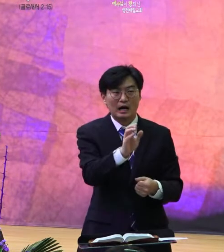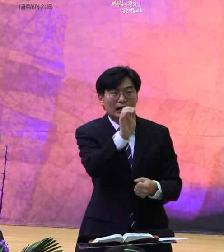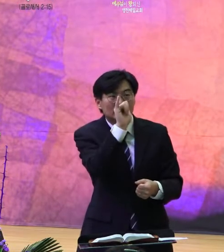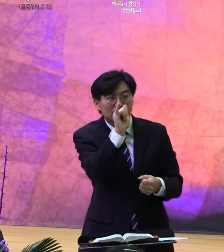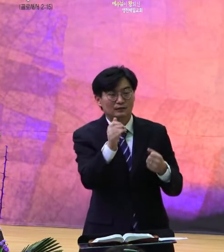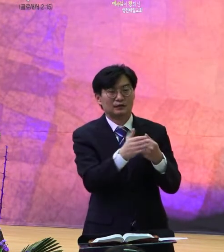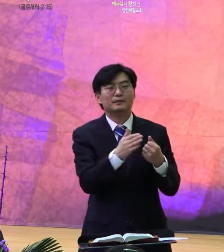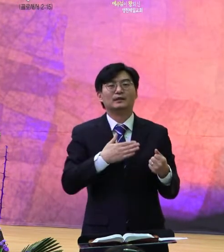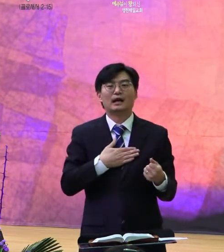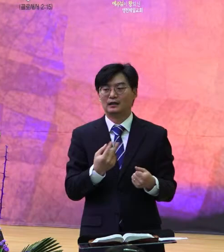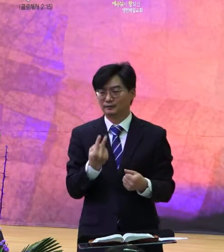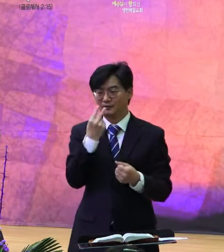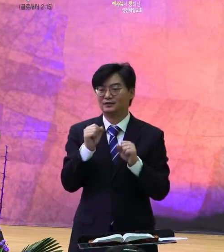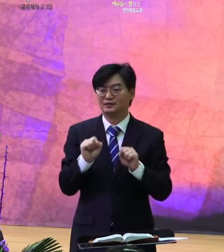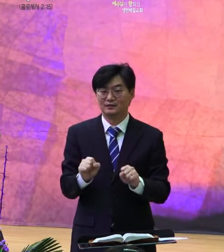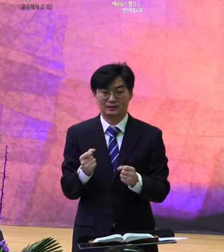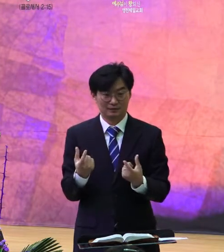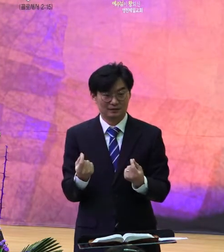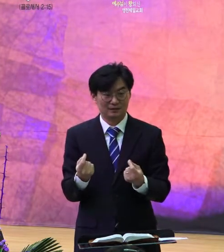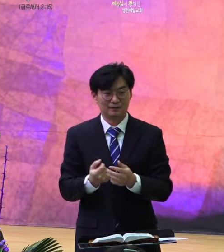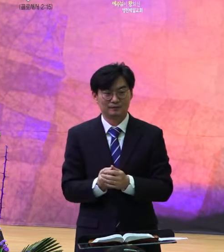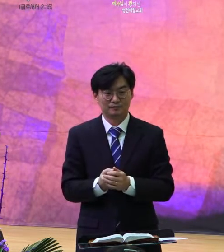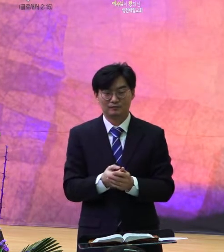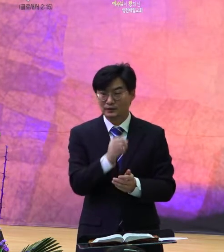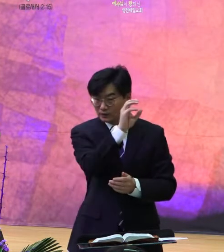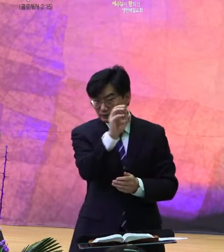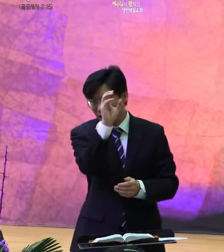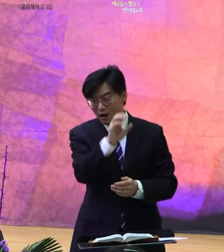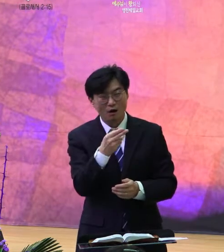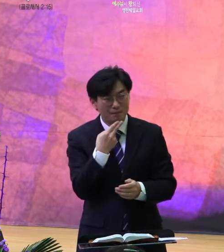예수님의 십자가가 아니면 우리에게 소망이 없습니다.